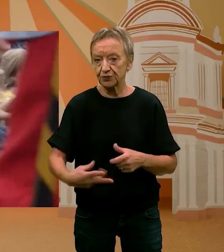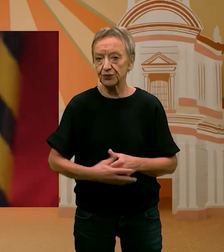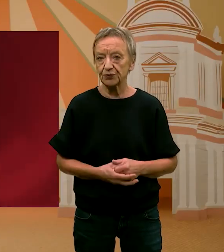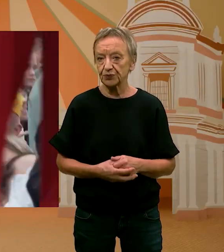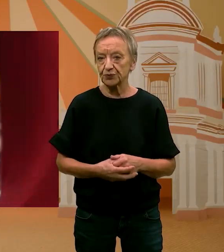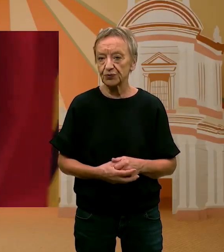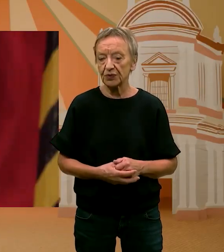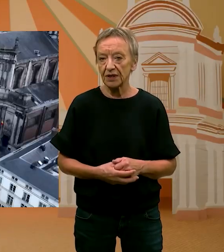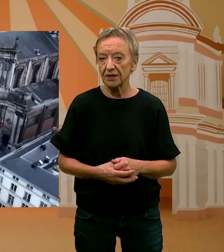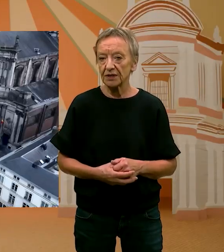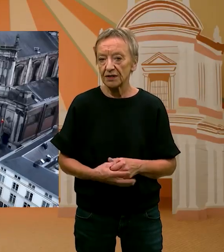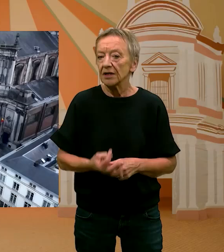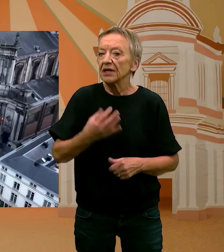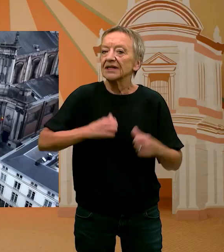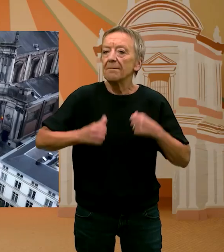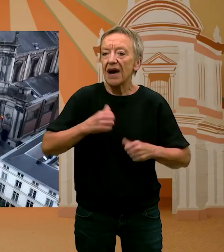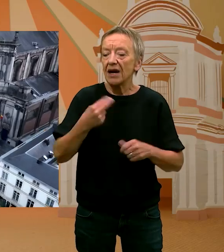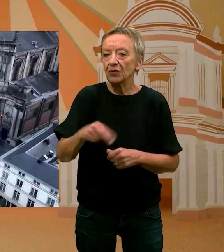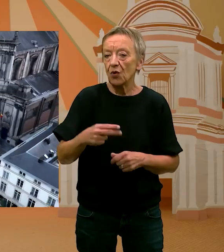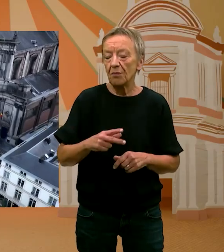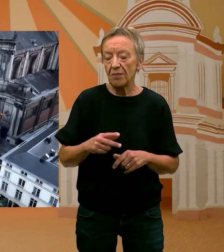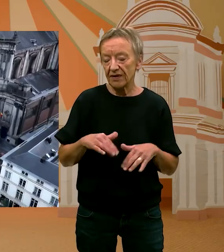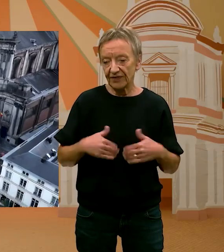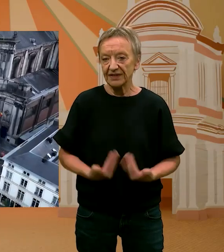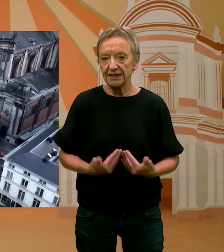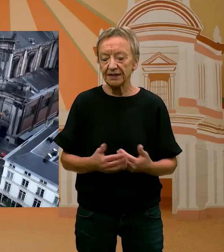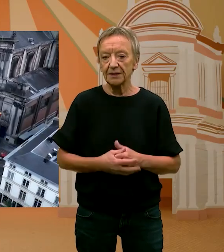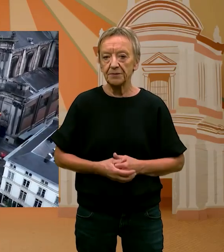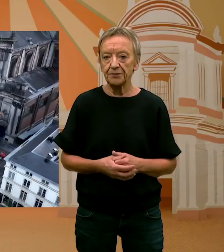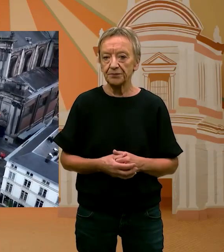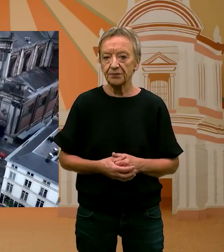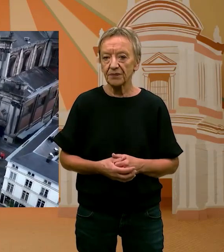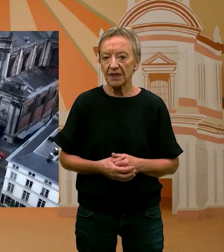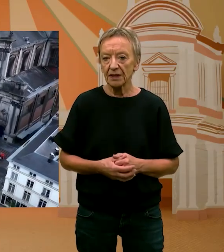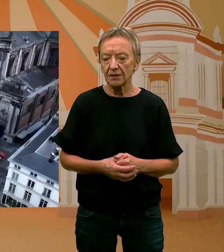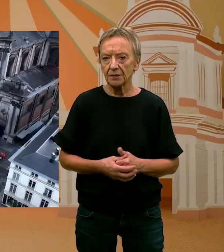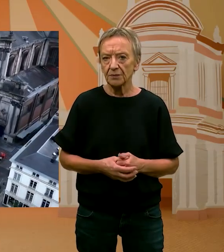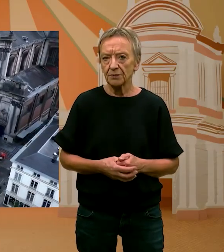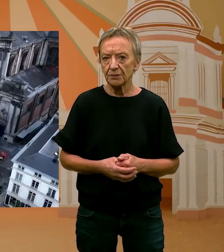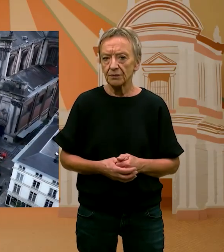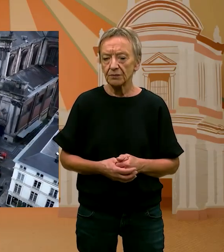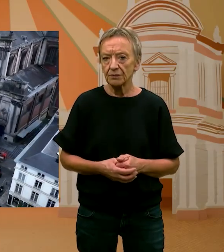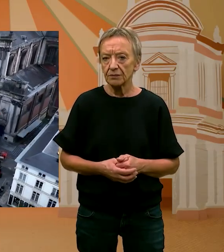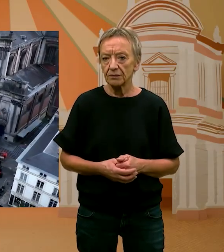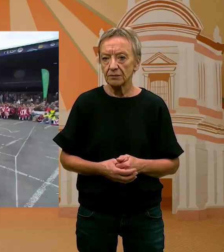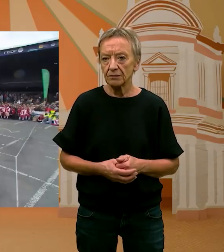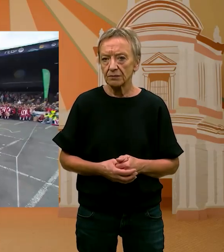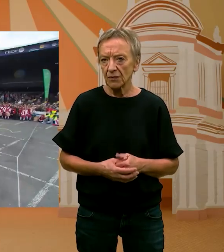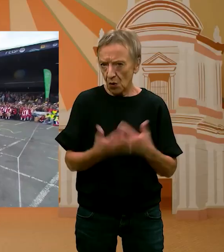vraiment plus de souffle, fatigué. Qu'est-ce qui s'est passé justement au niveau de ces chutes? Comment ça s'est passé justement cette chute? Pourquoi tu as chuté? Je